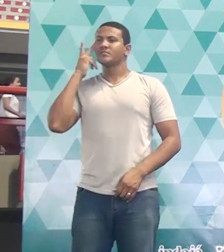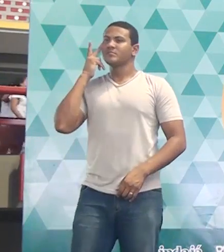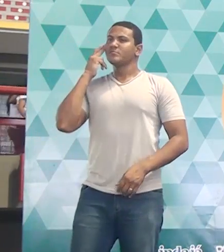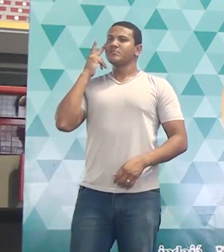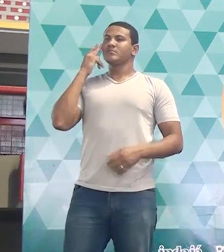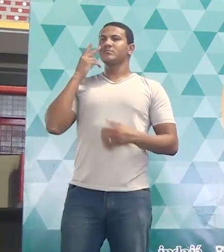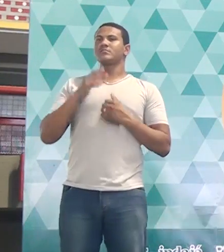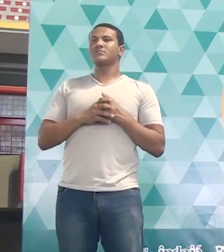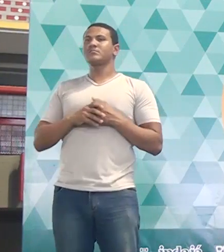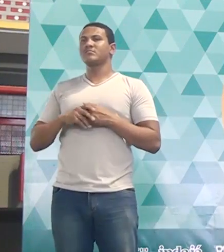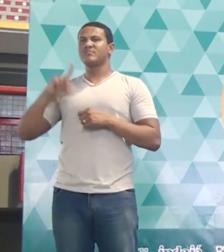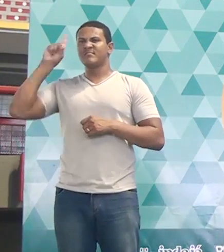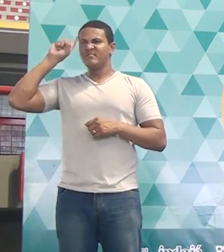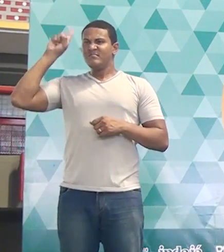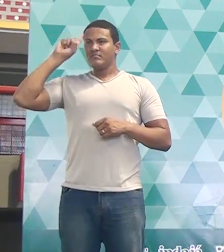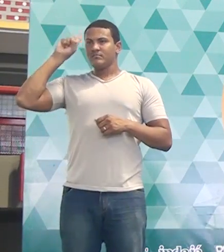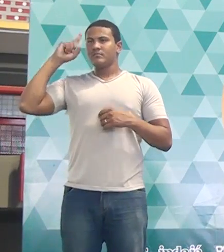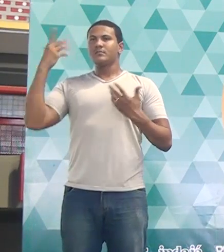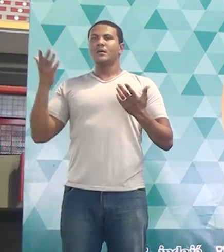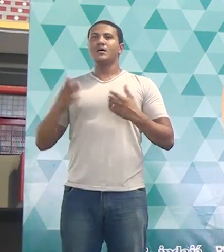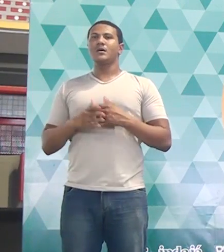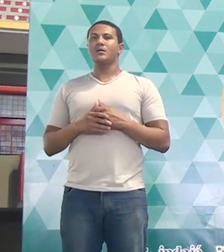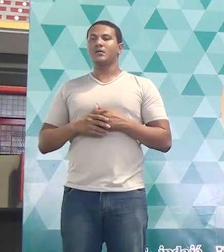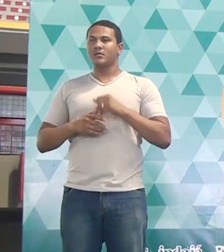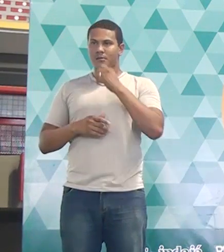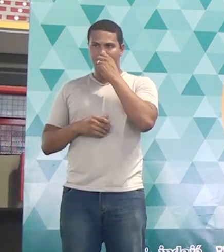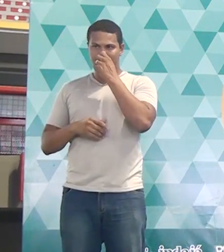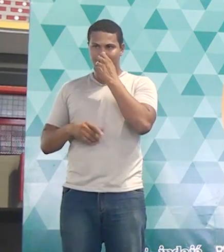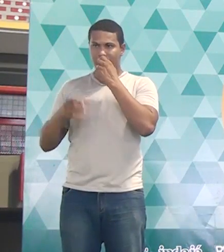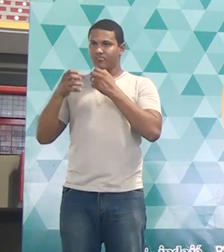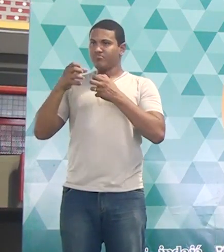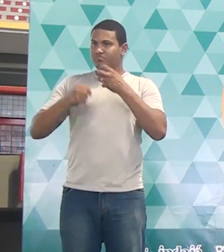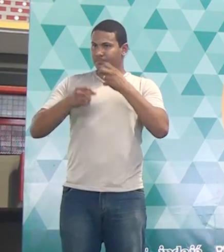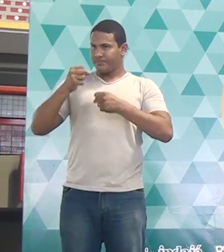dia que são ácidos: leite bovino,